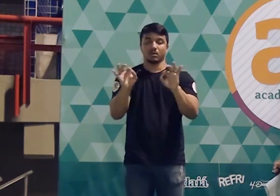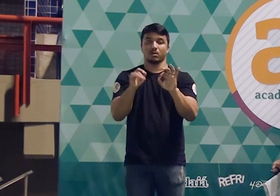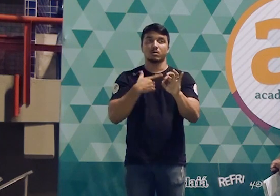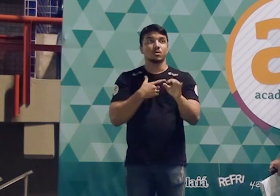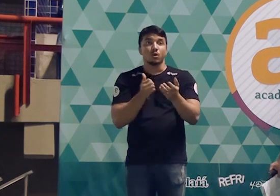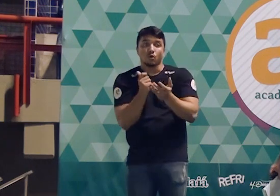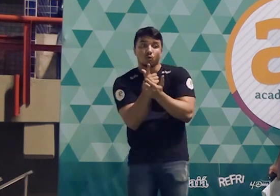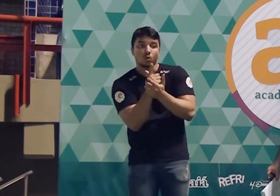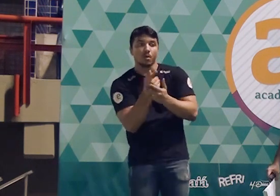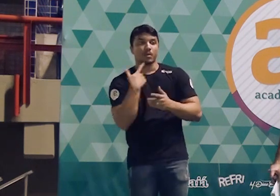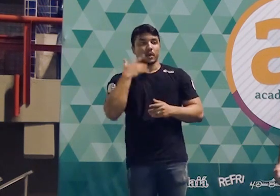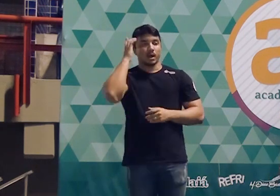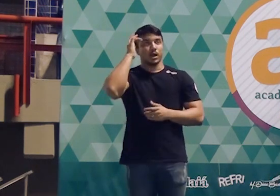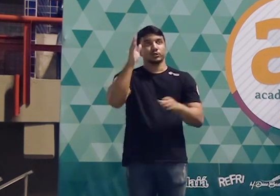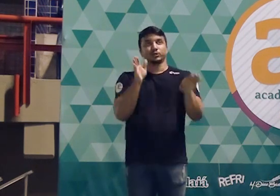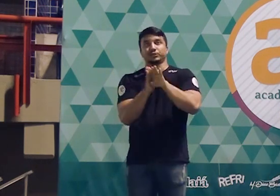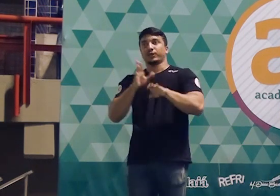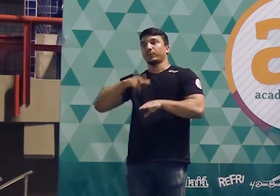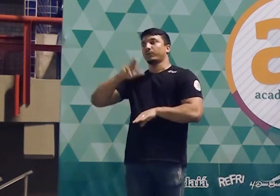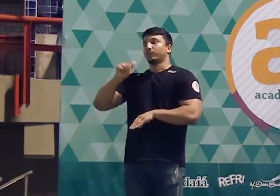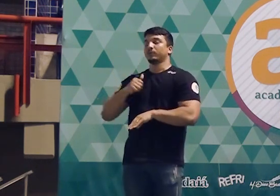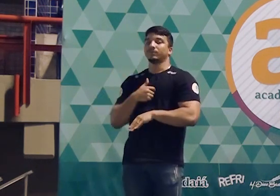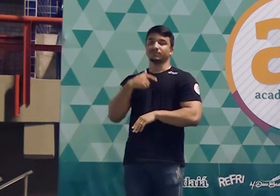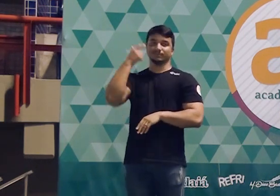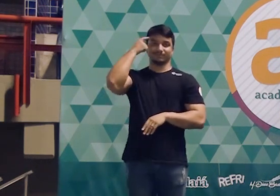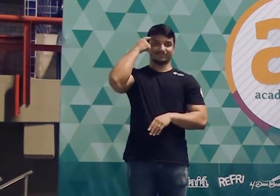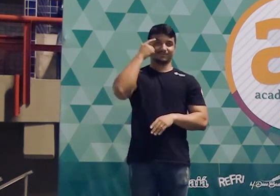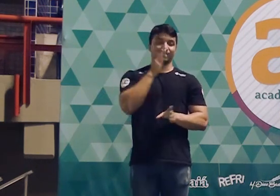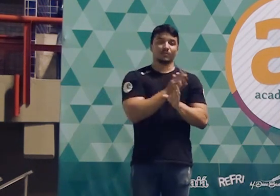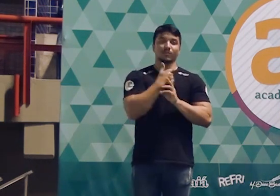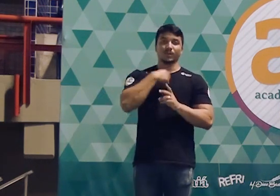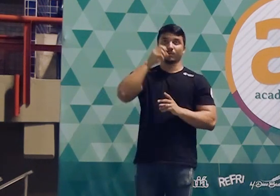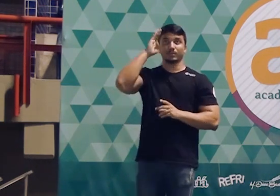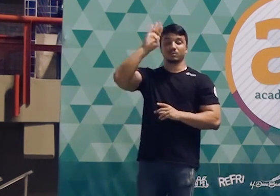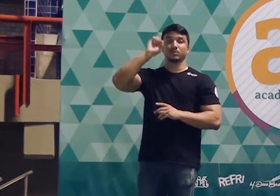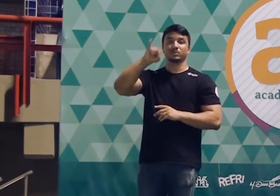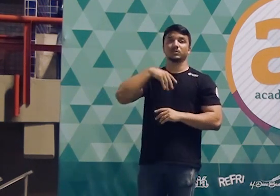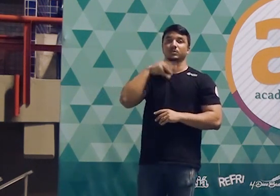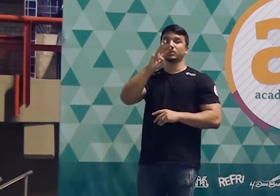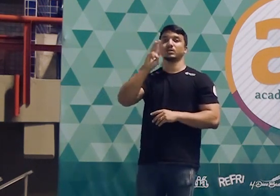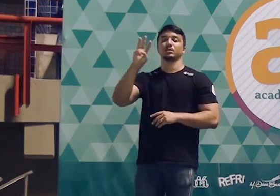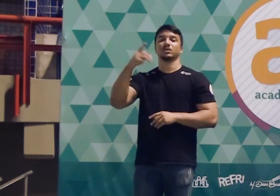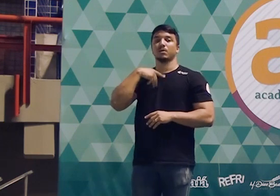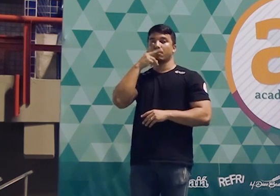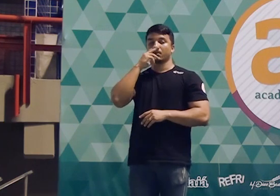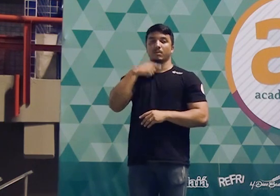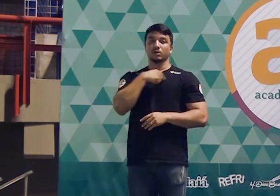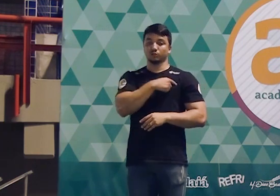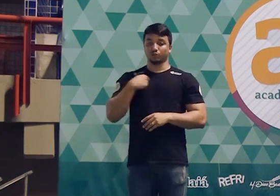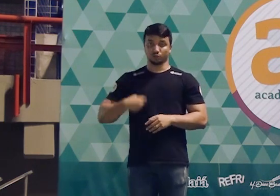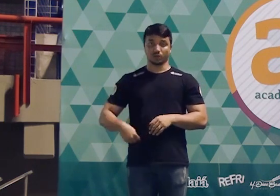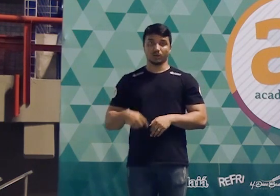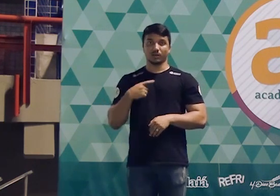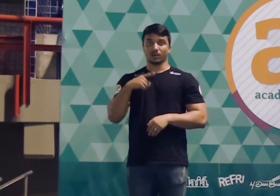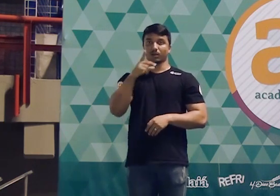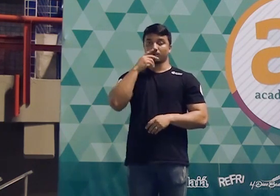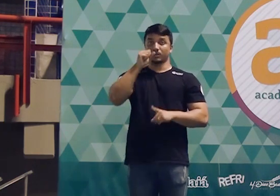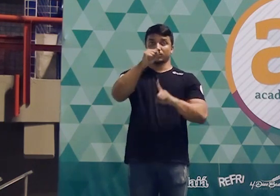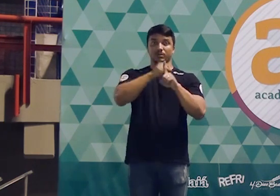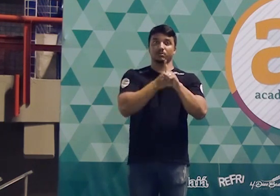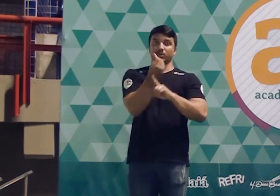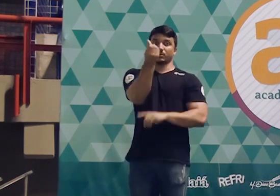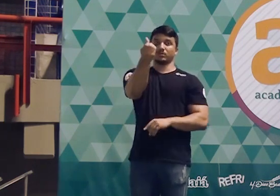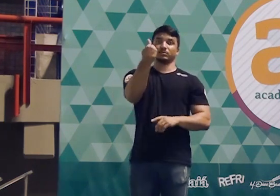sempre compra, mas acha que nunca vai chegar na casa da gente. Sobretudo se for naquele site chinês, que o cara compra e chega 6